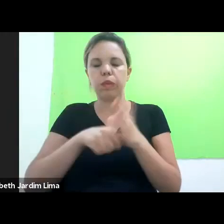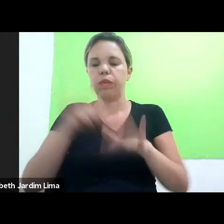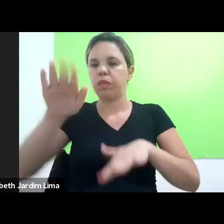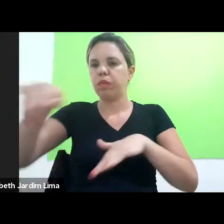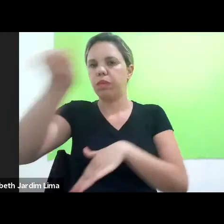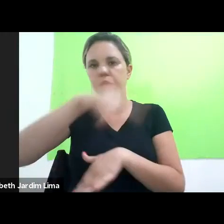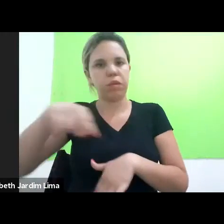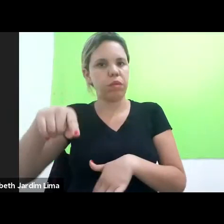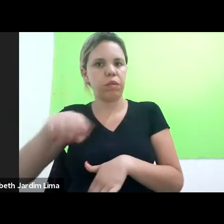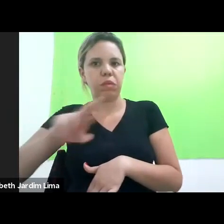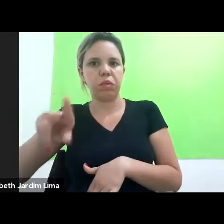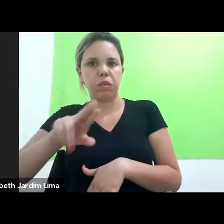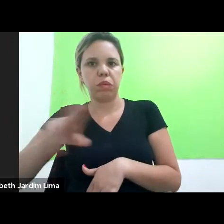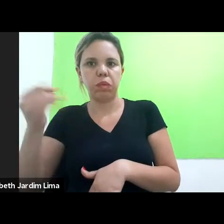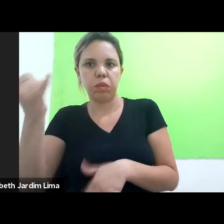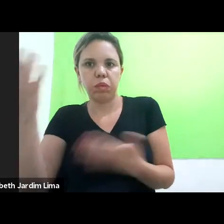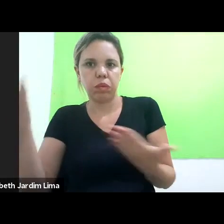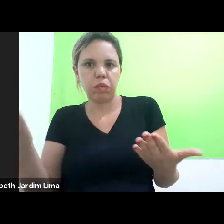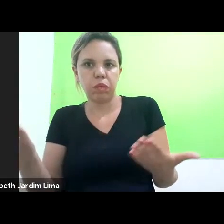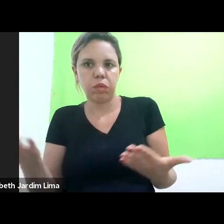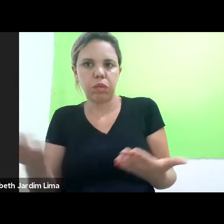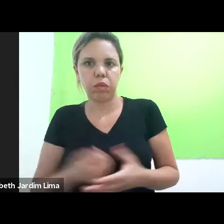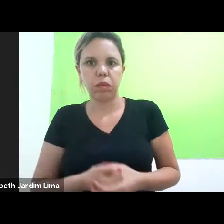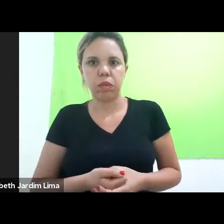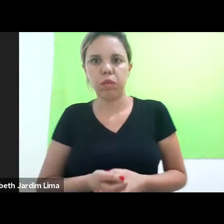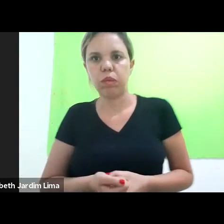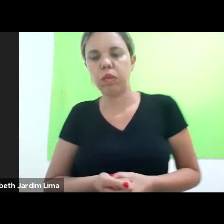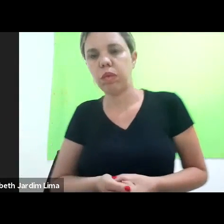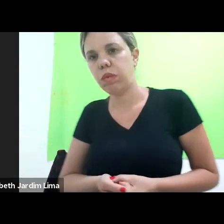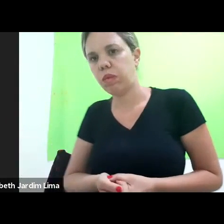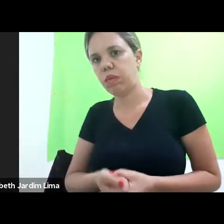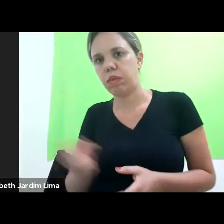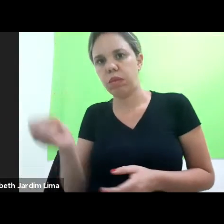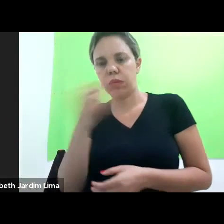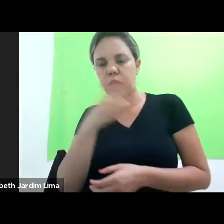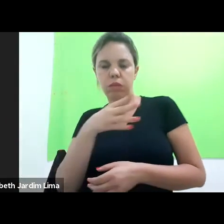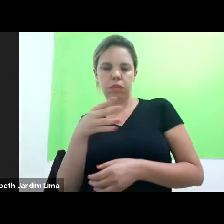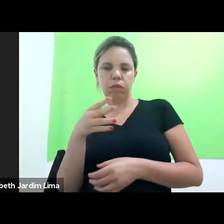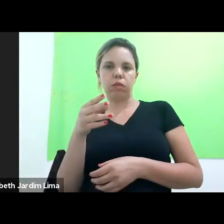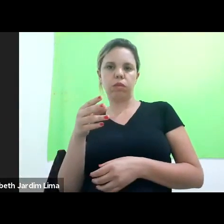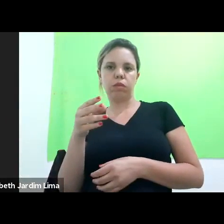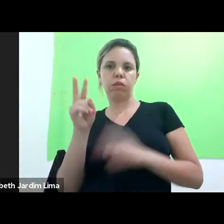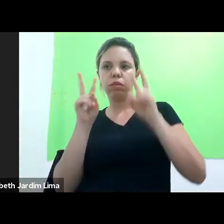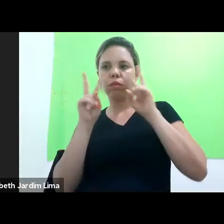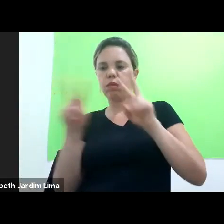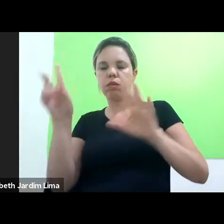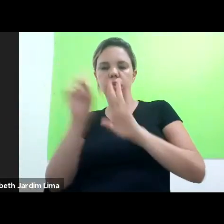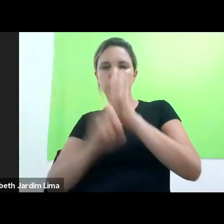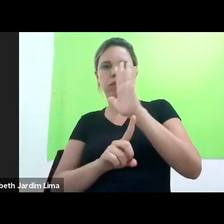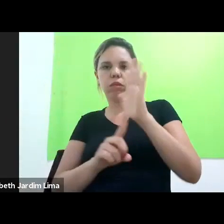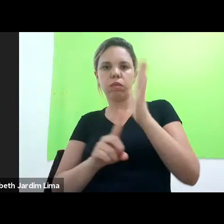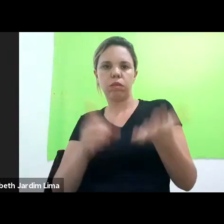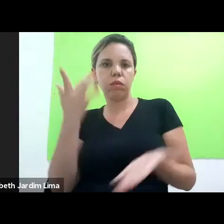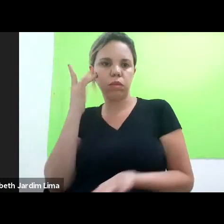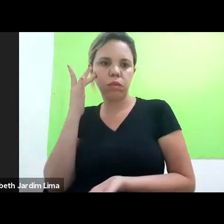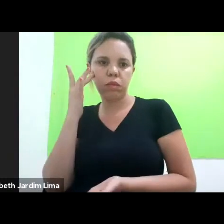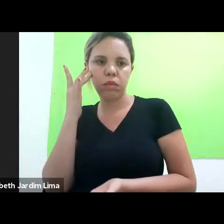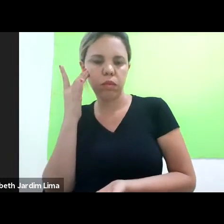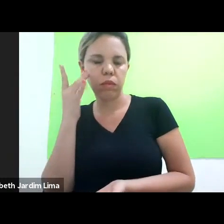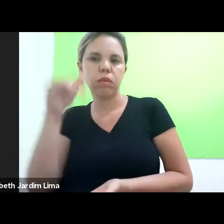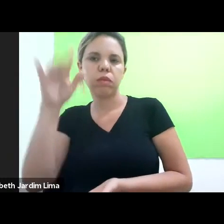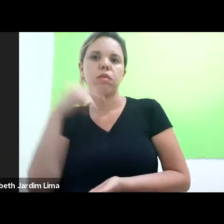seja conveniente, né, lançar um novo olhar sobre o direito. Mas eu acho que é mais do que uma questão